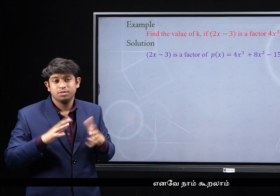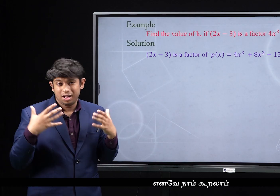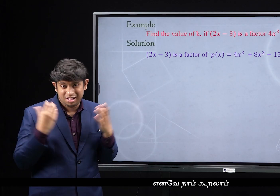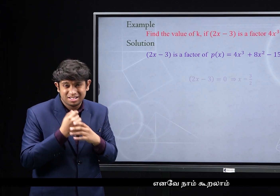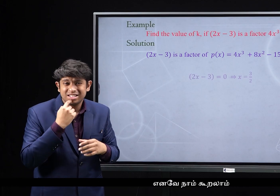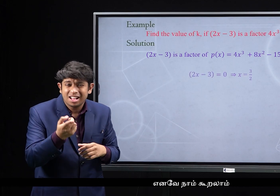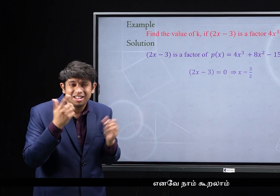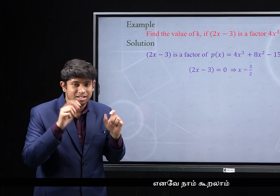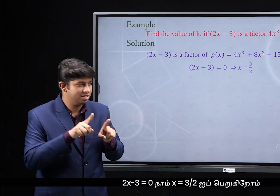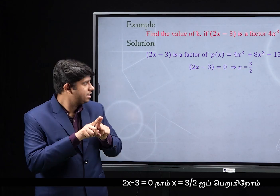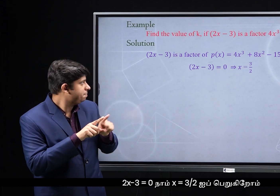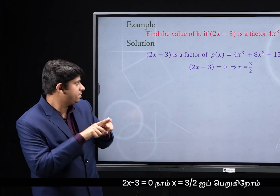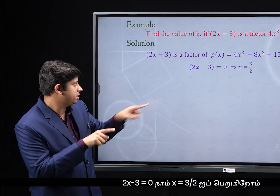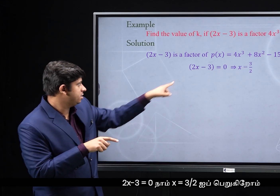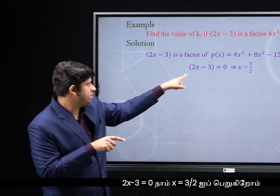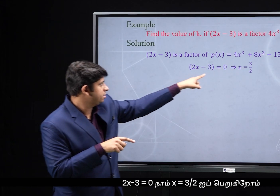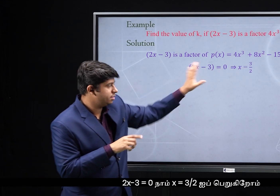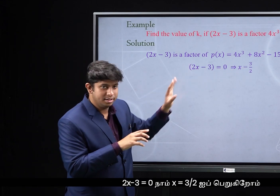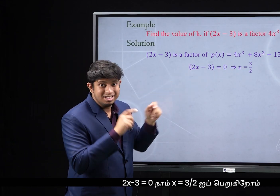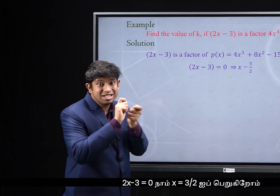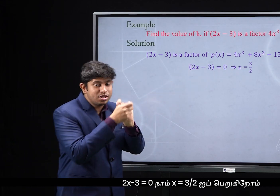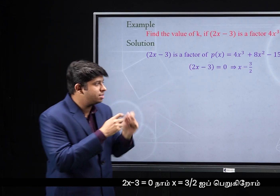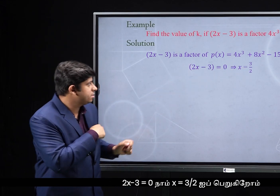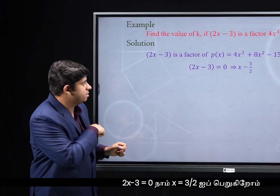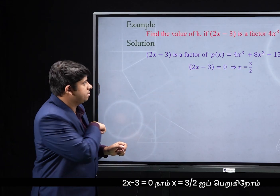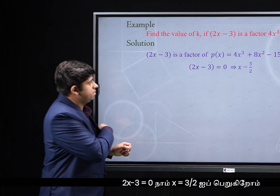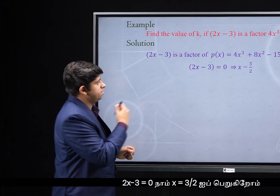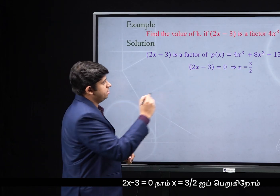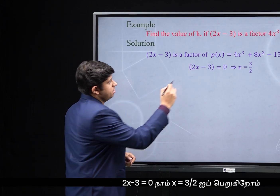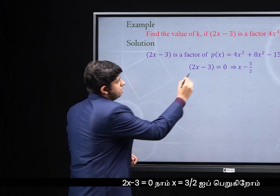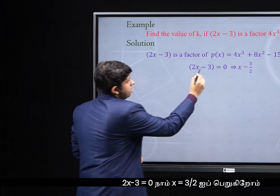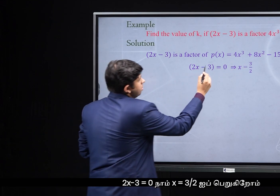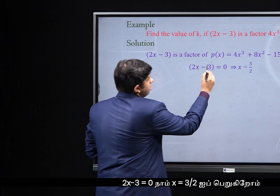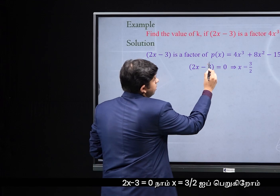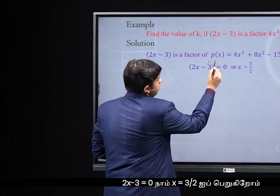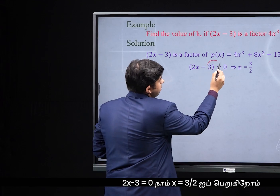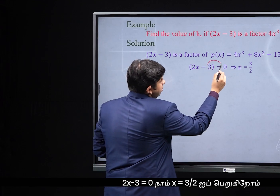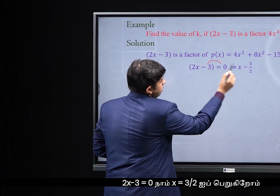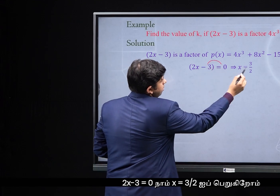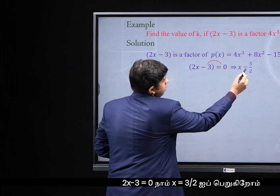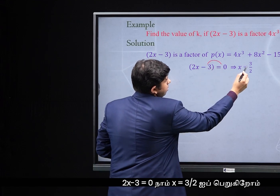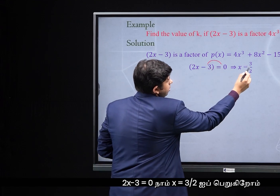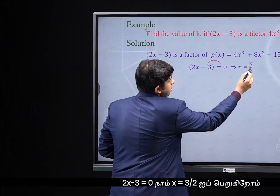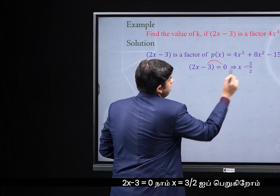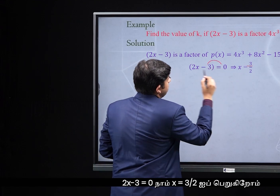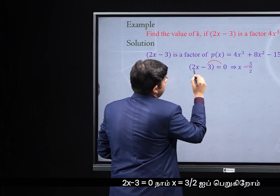எனவே நாம் கூறலாம் 2x கழித்தல் 3 ஈடு 0. நாம் x ஈடு 3 கீழ்க்கோடு 2 ஐ